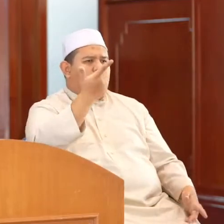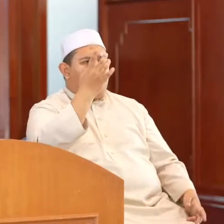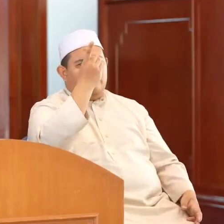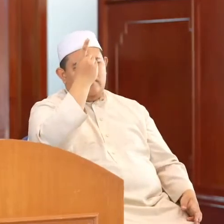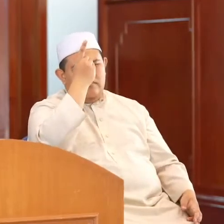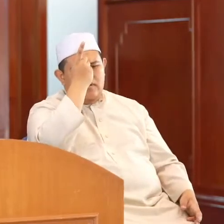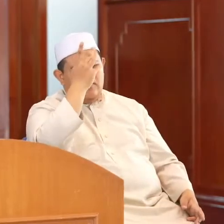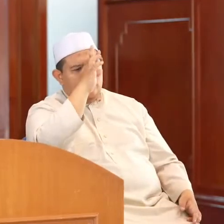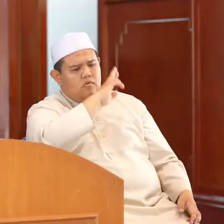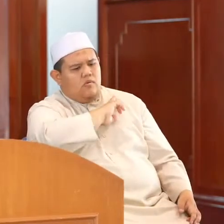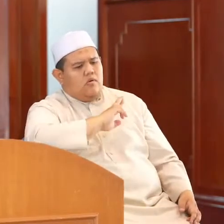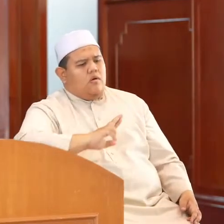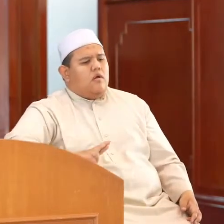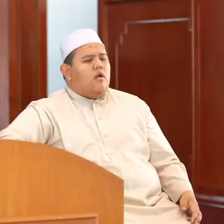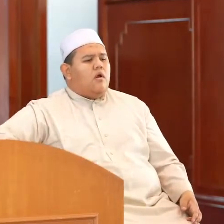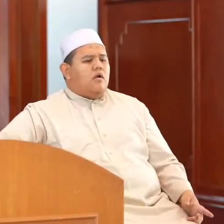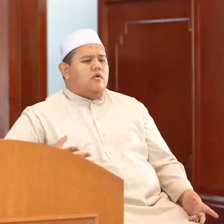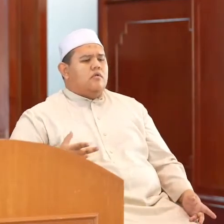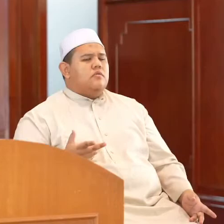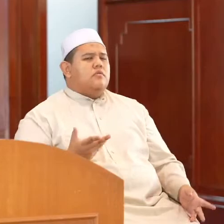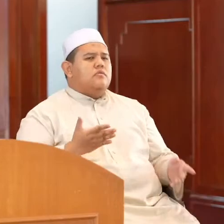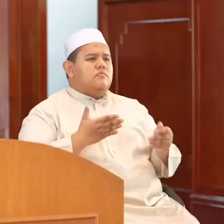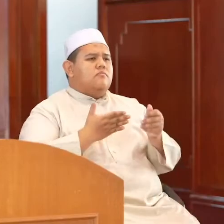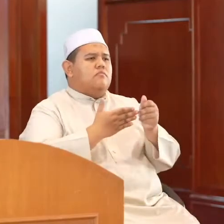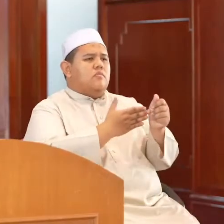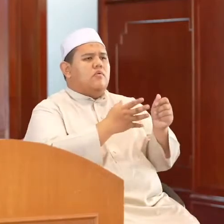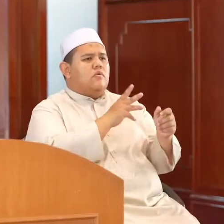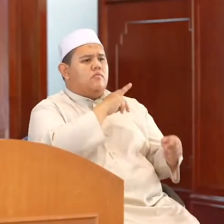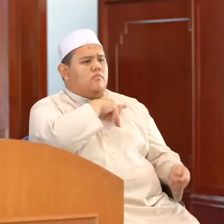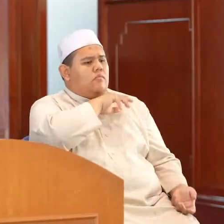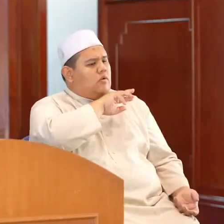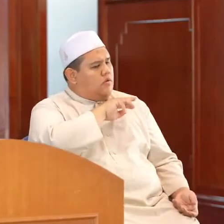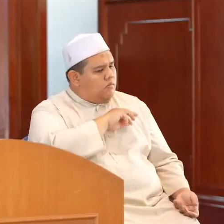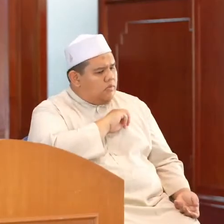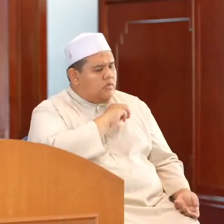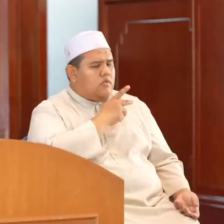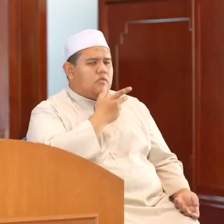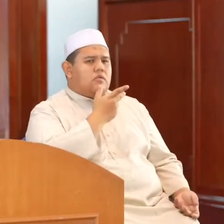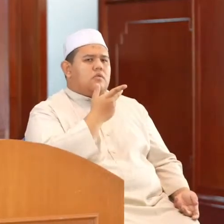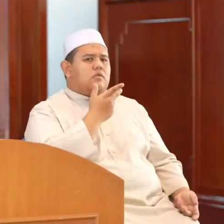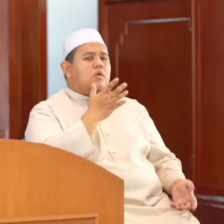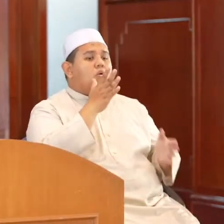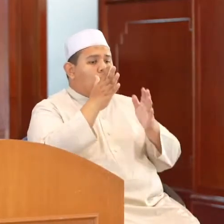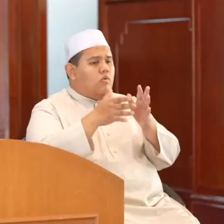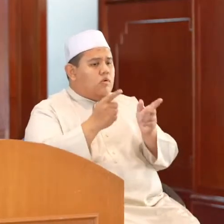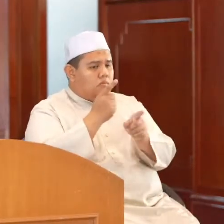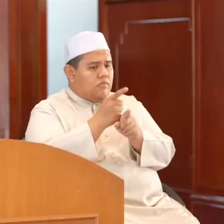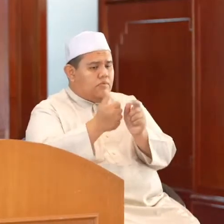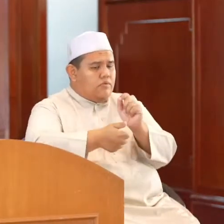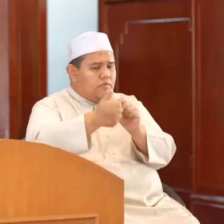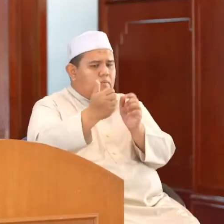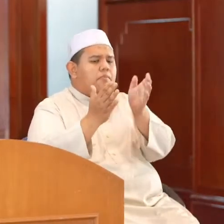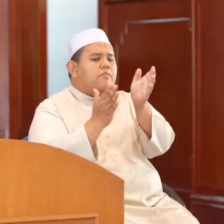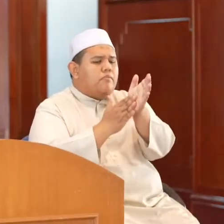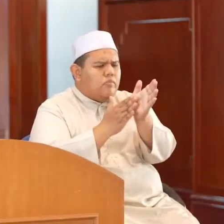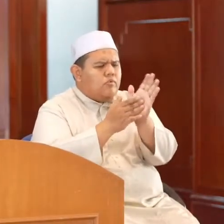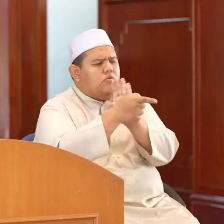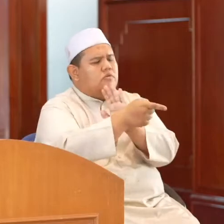benar, raja, pemimpin, presiden, perdana menteri, orang yang hebat puji